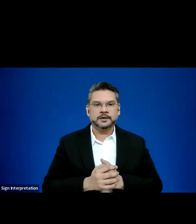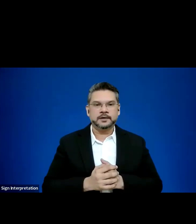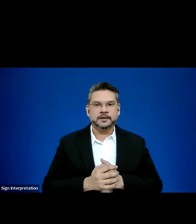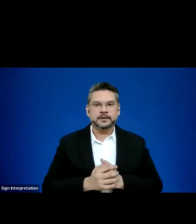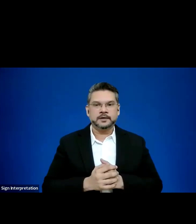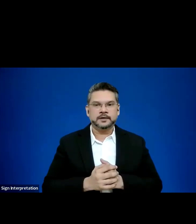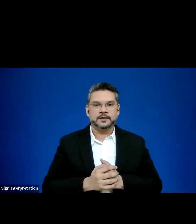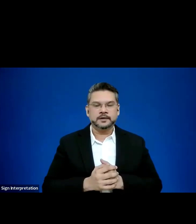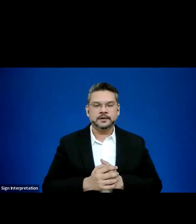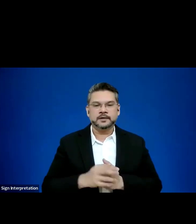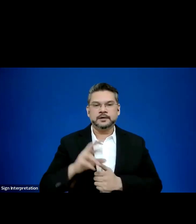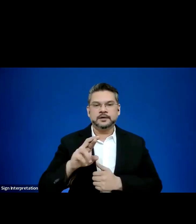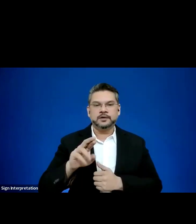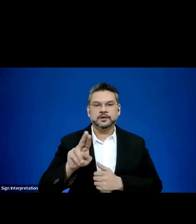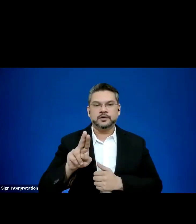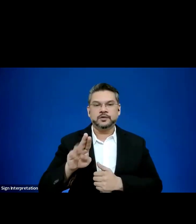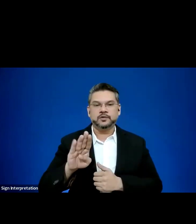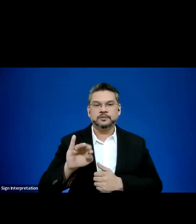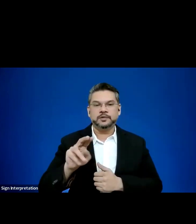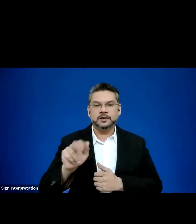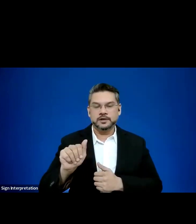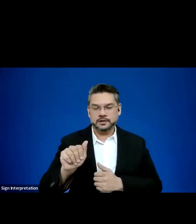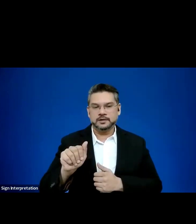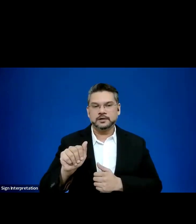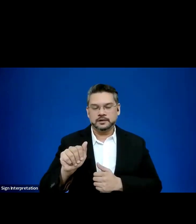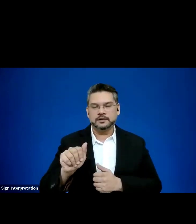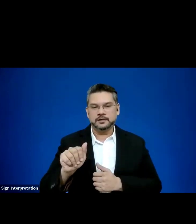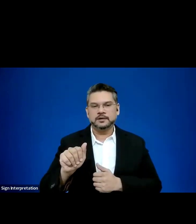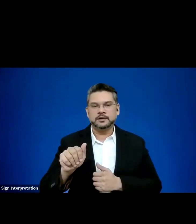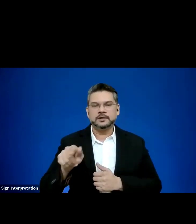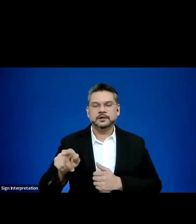话。我想现在邀请